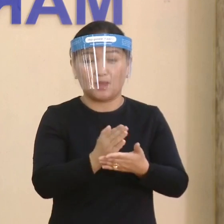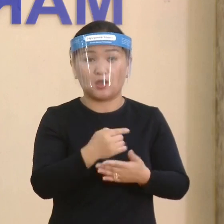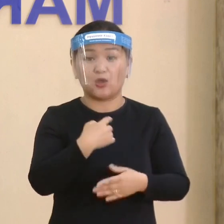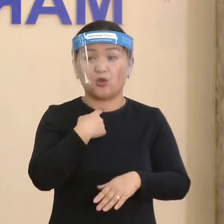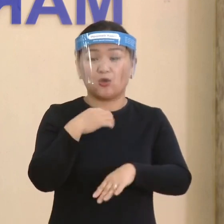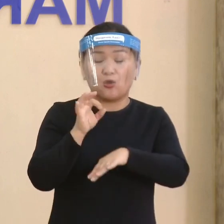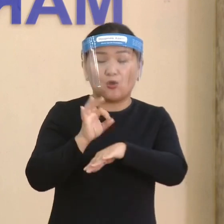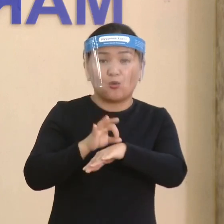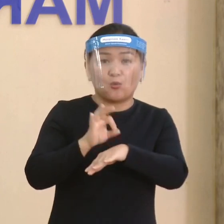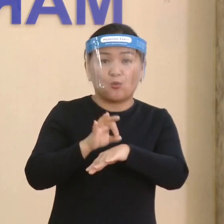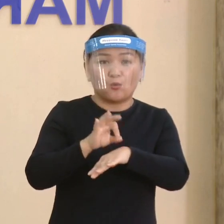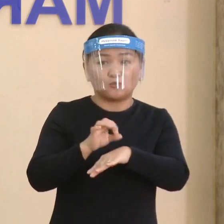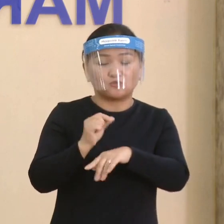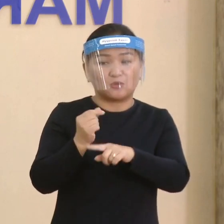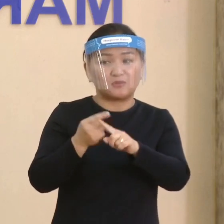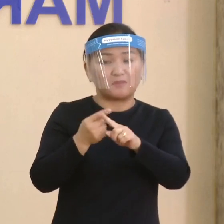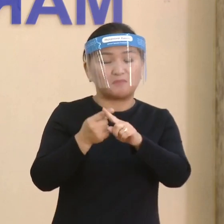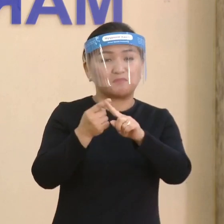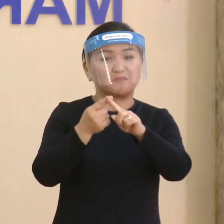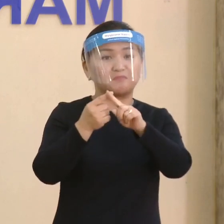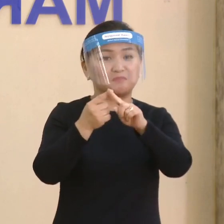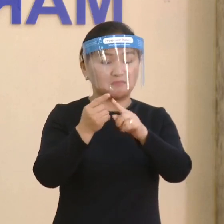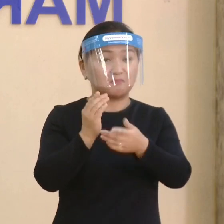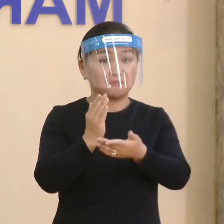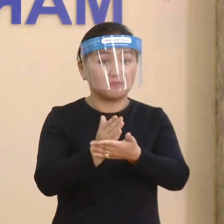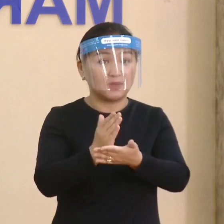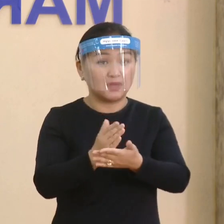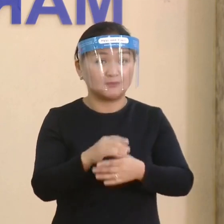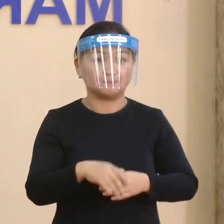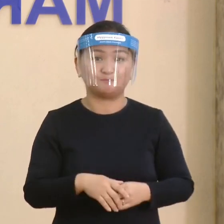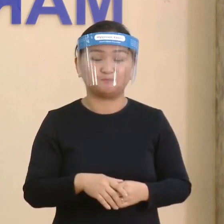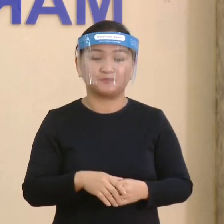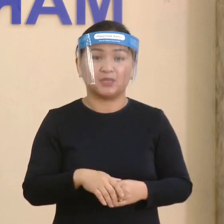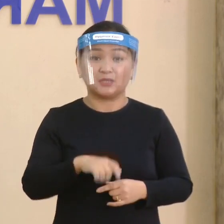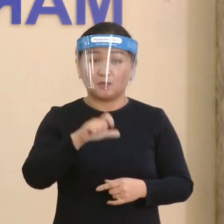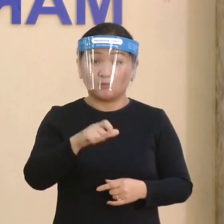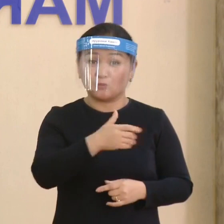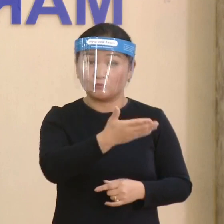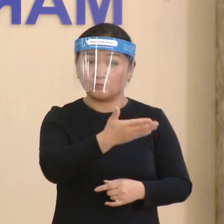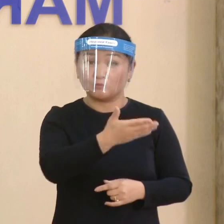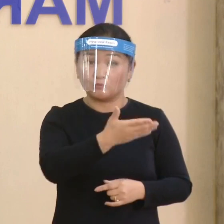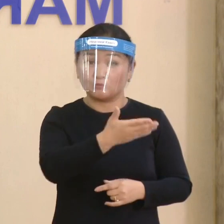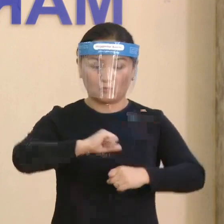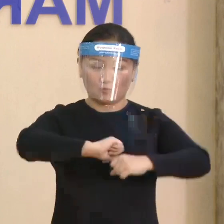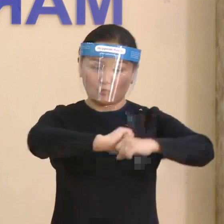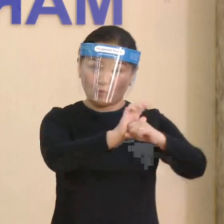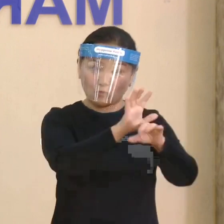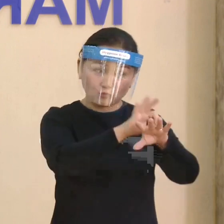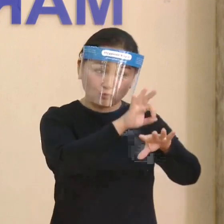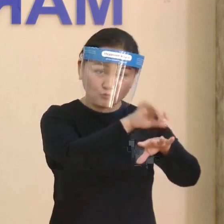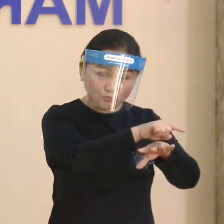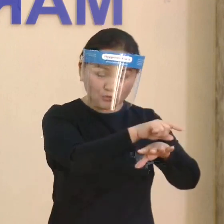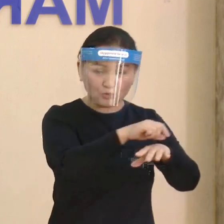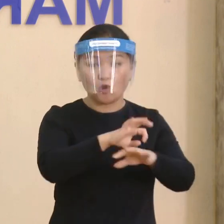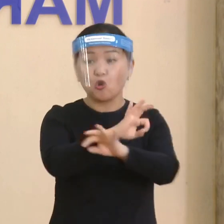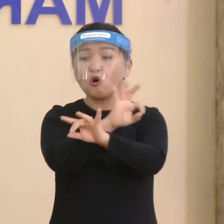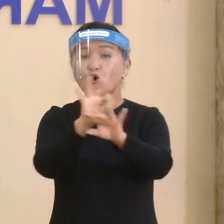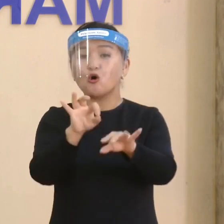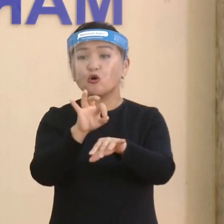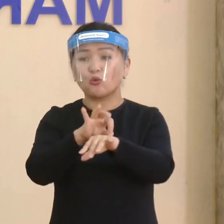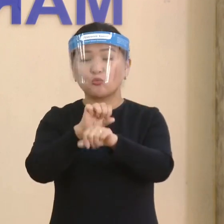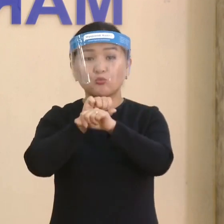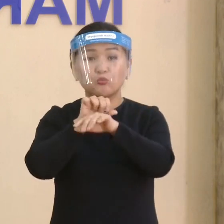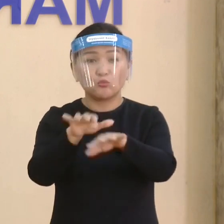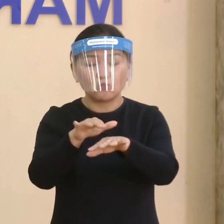томооны хүчил бол ганц нэгэрийн бүртгэгдэж ирж байна. Тийм учраас бүгд одоо коронавирус талбар болон бусад талбарт